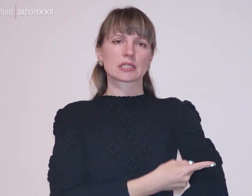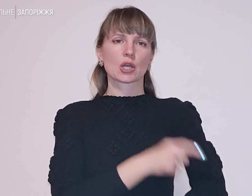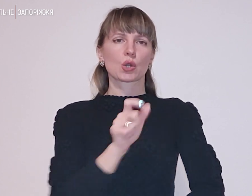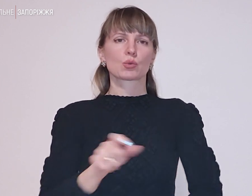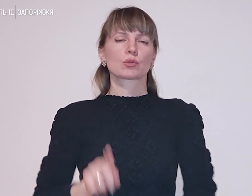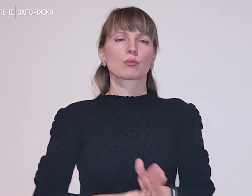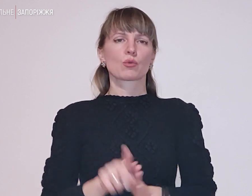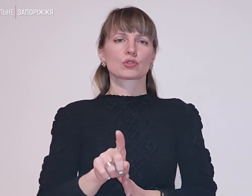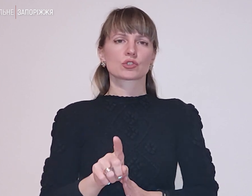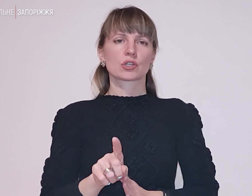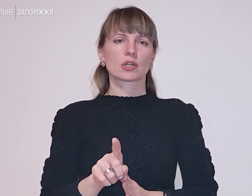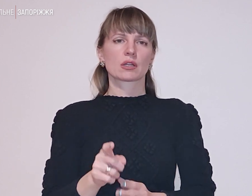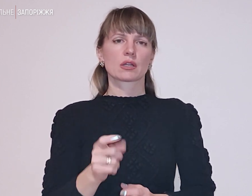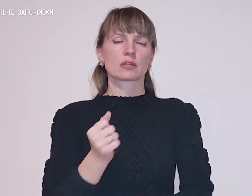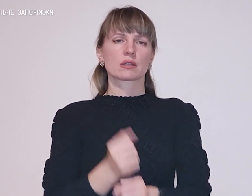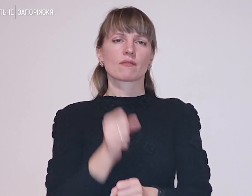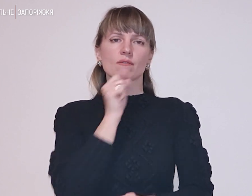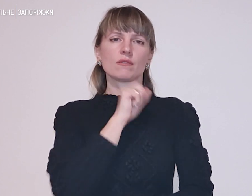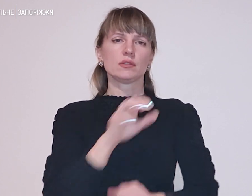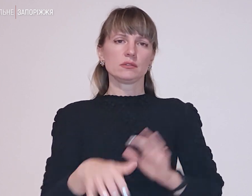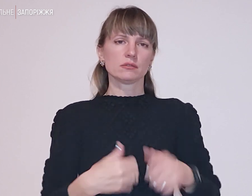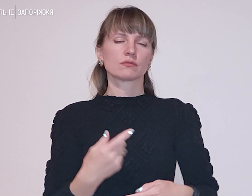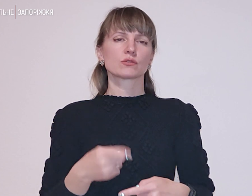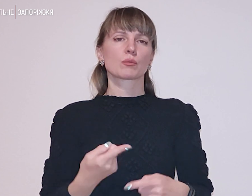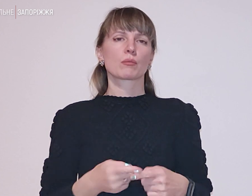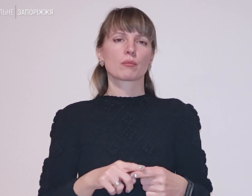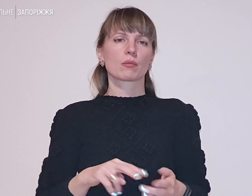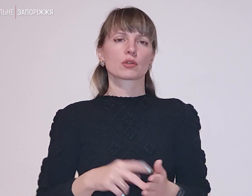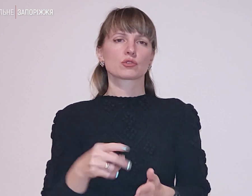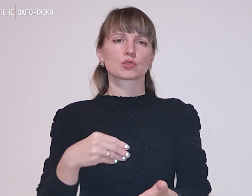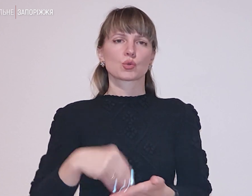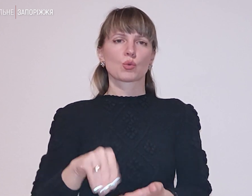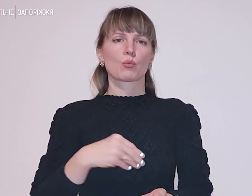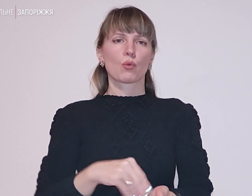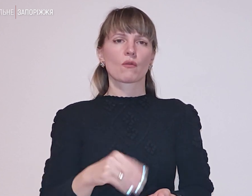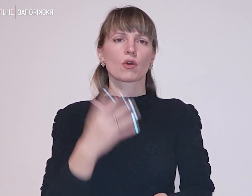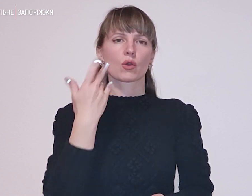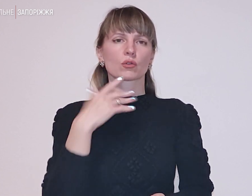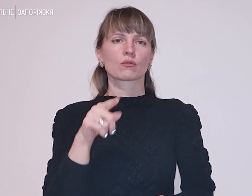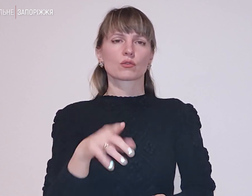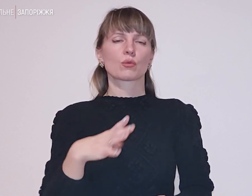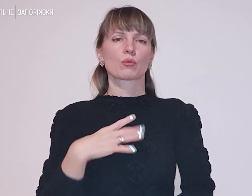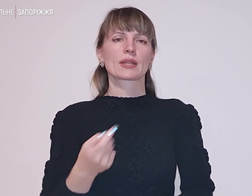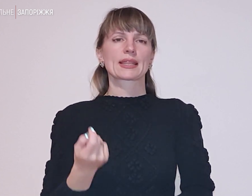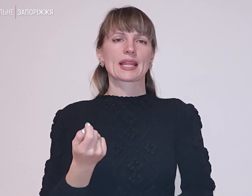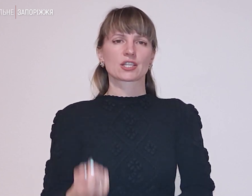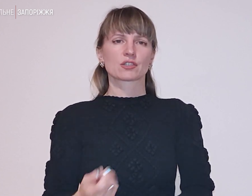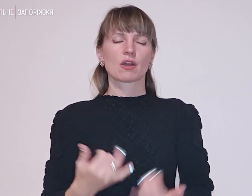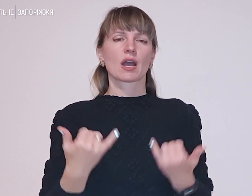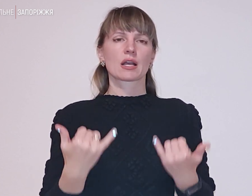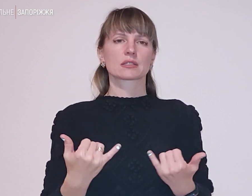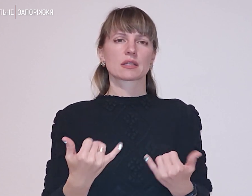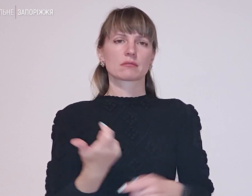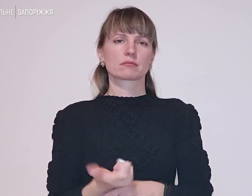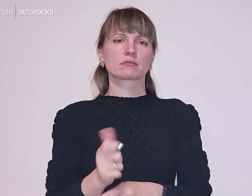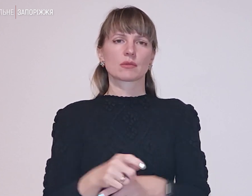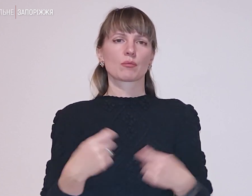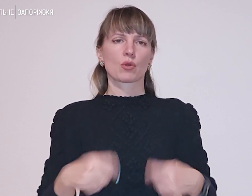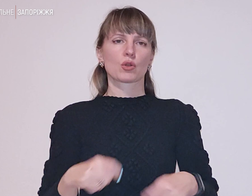почали коїти мародерство. В тому плані, що вони скуповували, коли воно було дешево, а зараз перепродають втричі